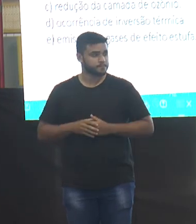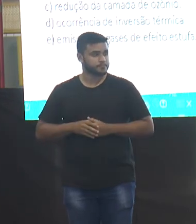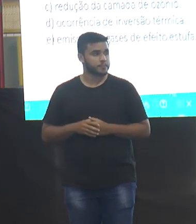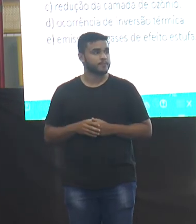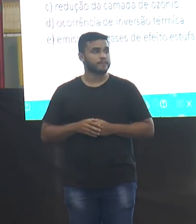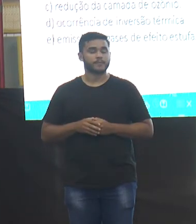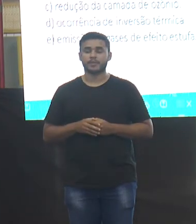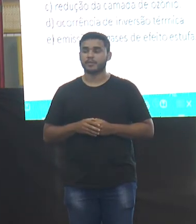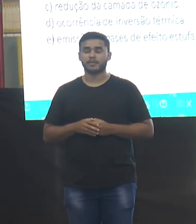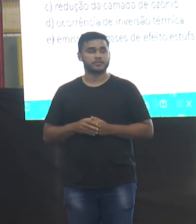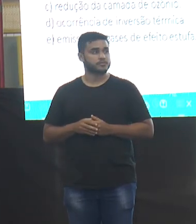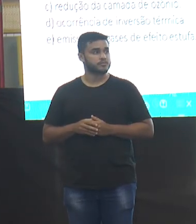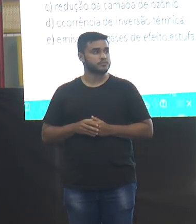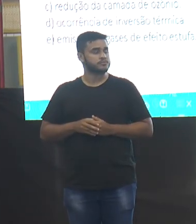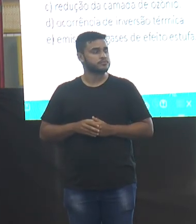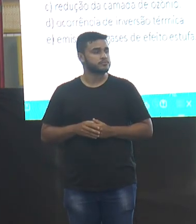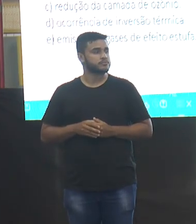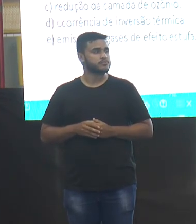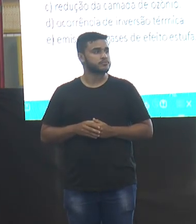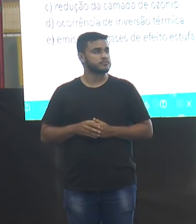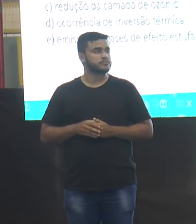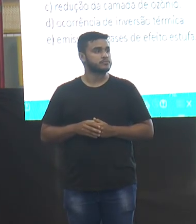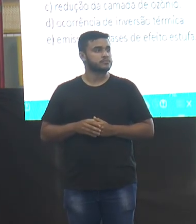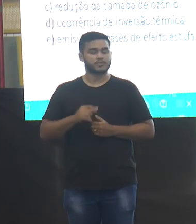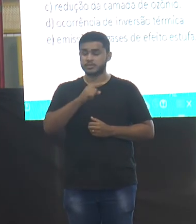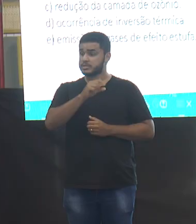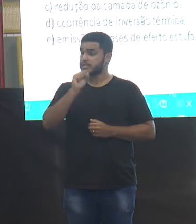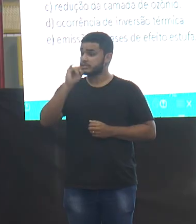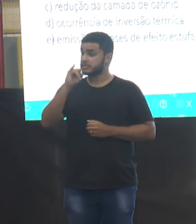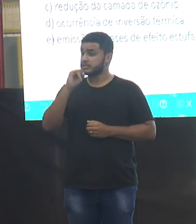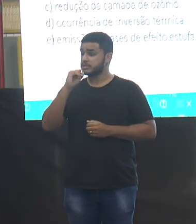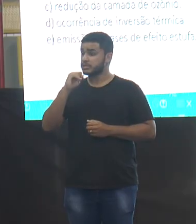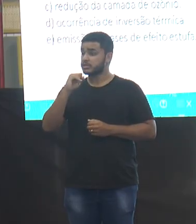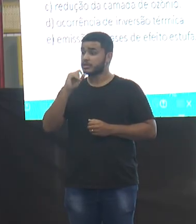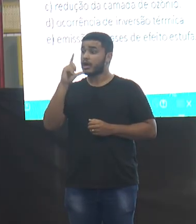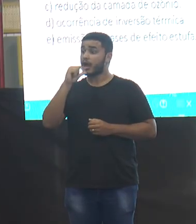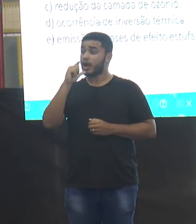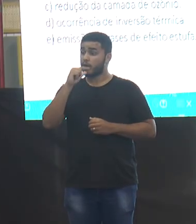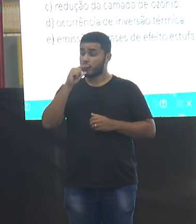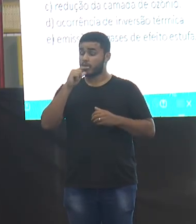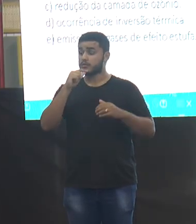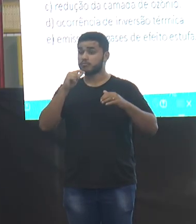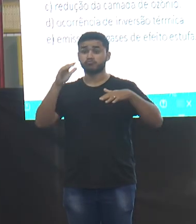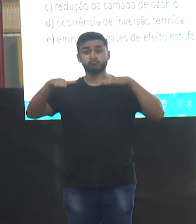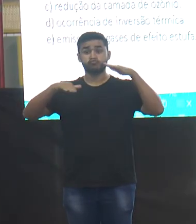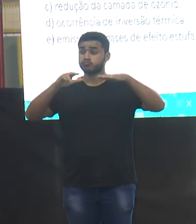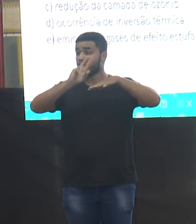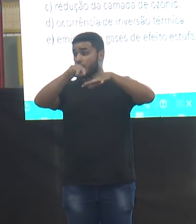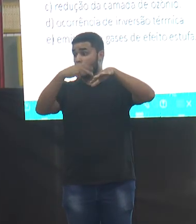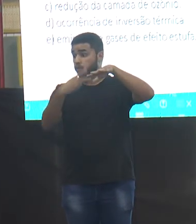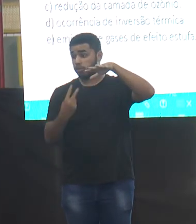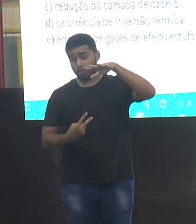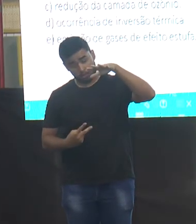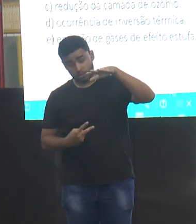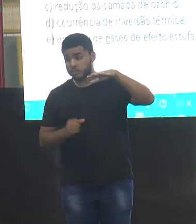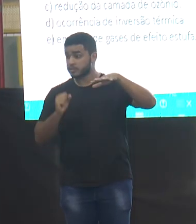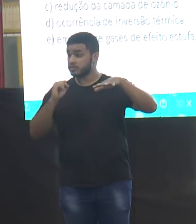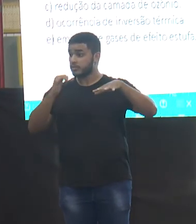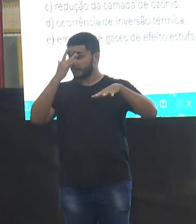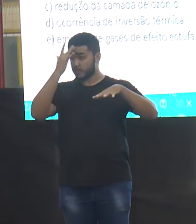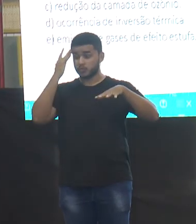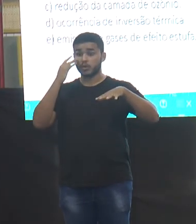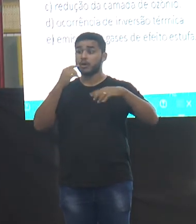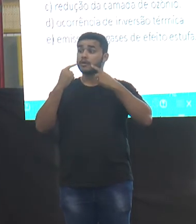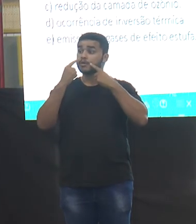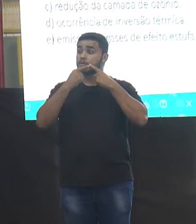o afogamento, fazemos uma respiração boca a boca, não iria acontecer a acidez do